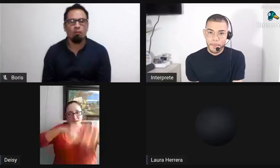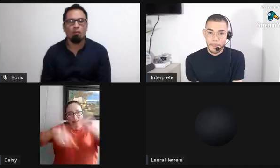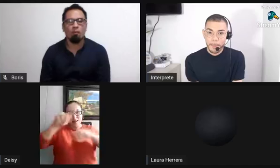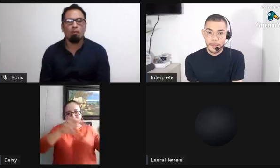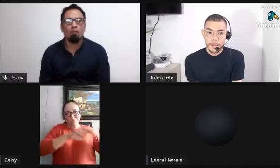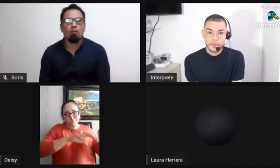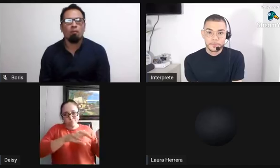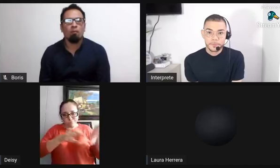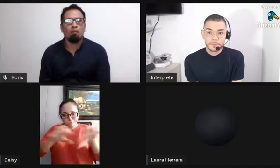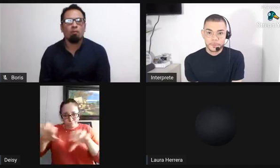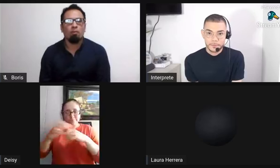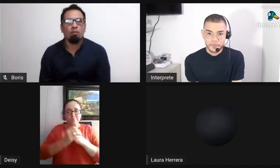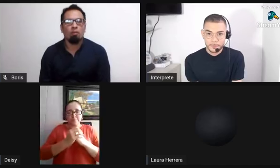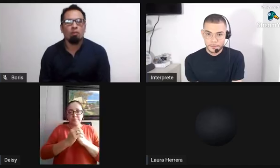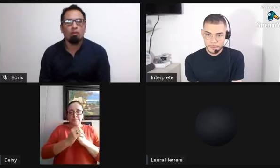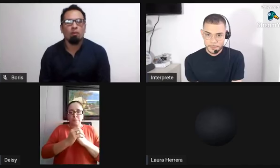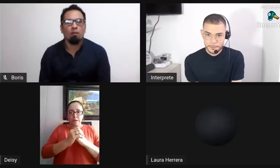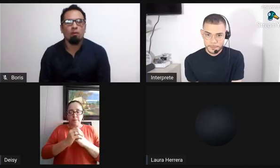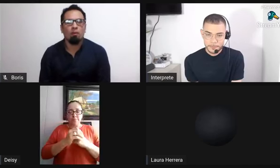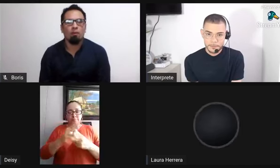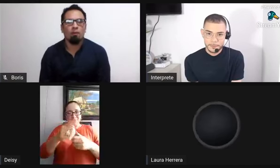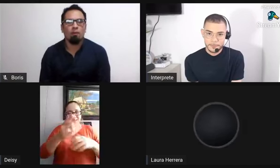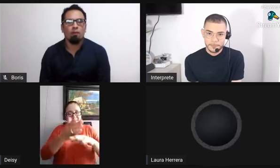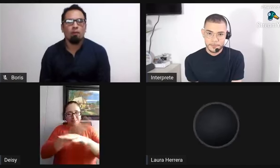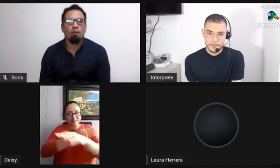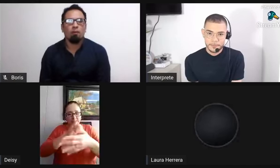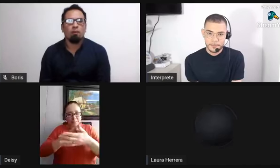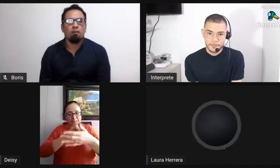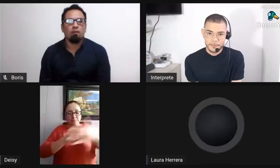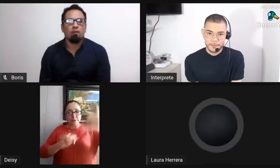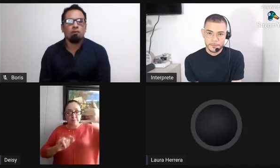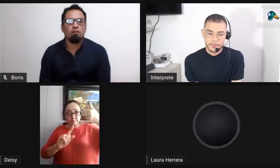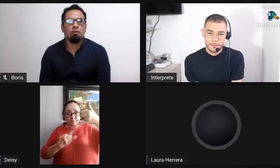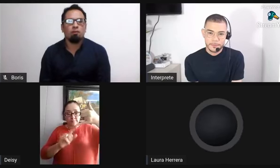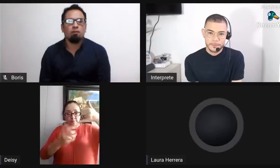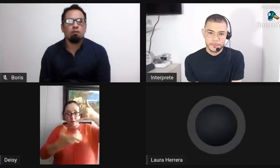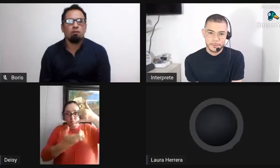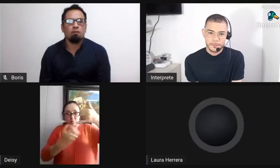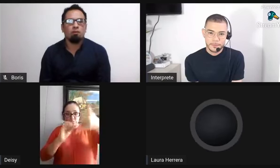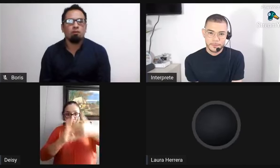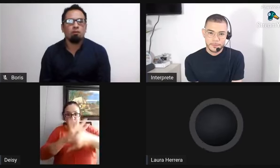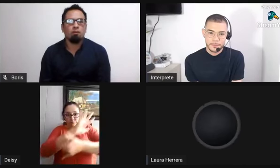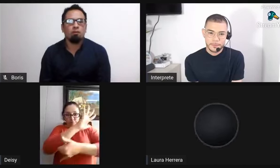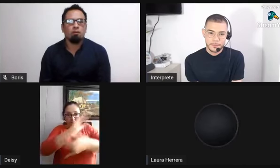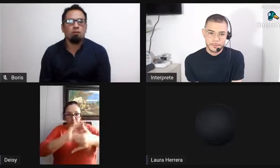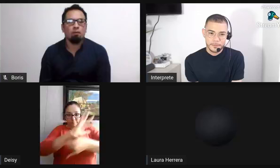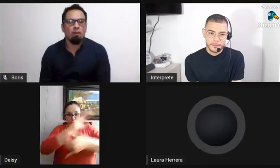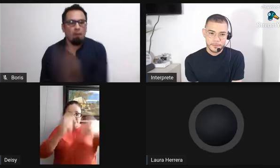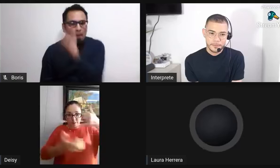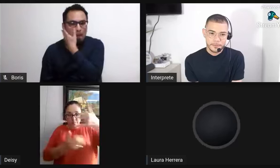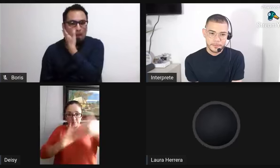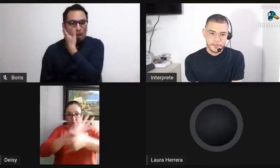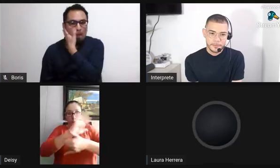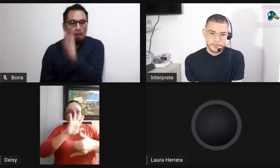quería preguntarte, porque durante tu disertación me interesaron varios temas. Tú hablabas